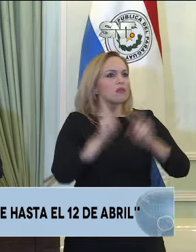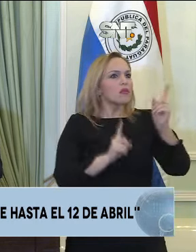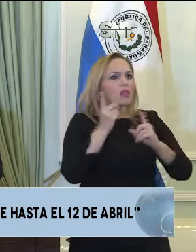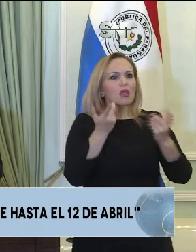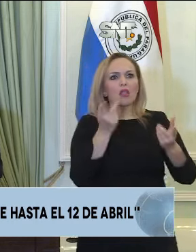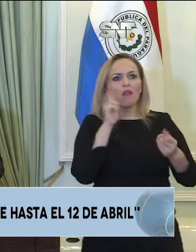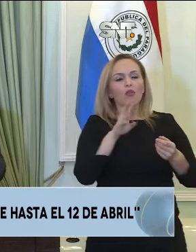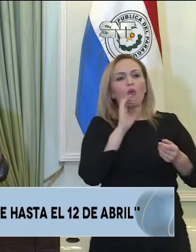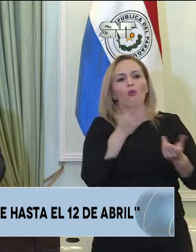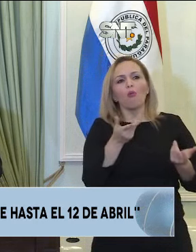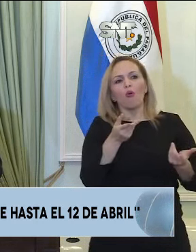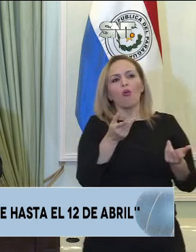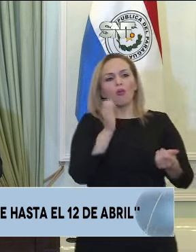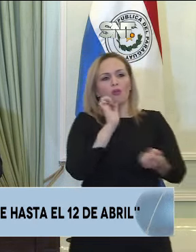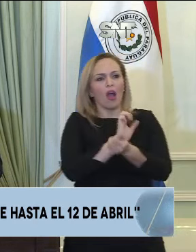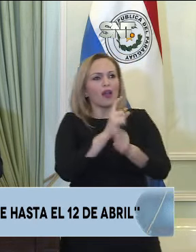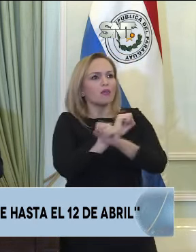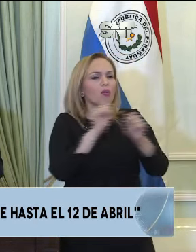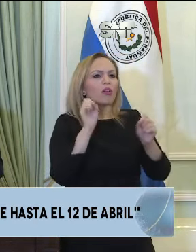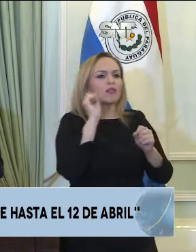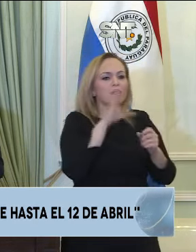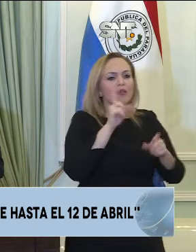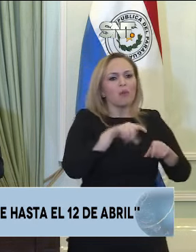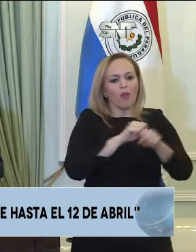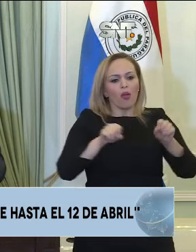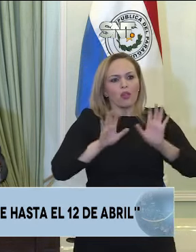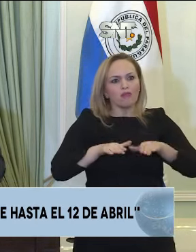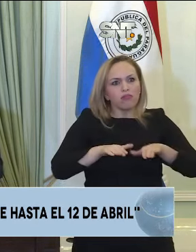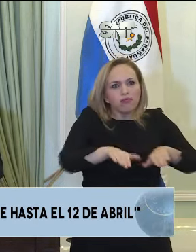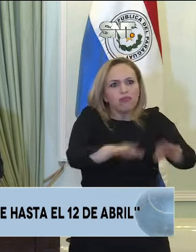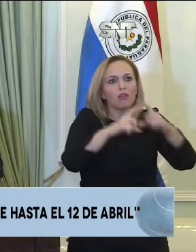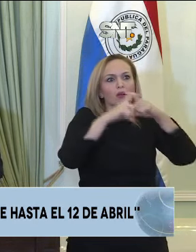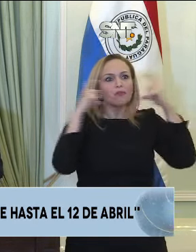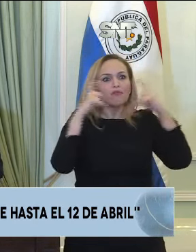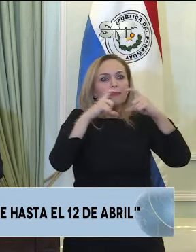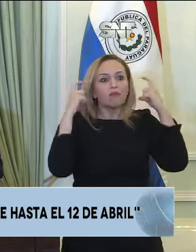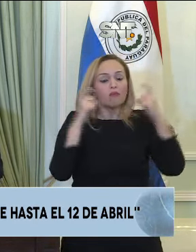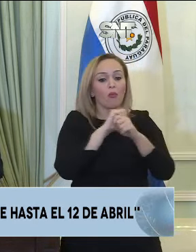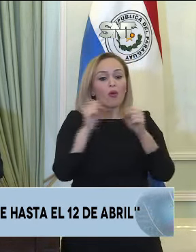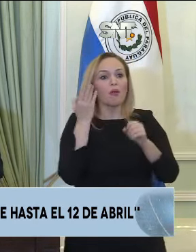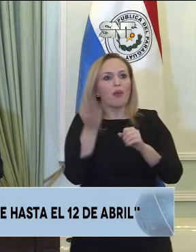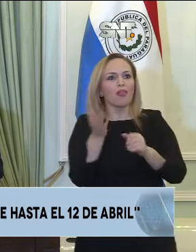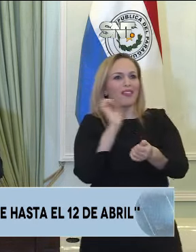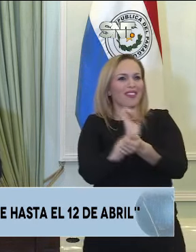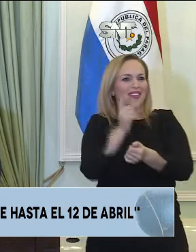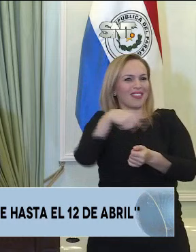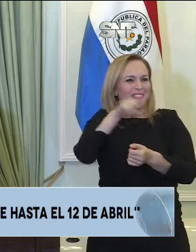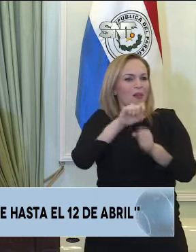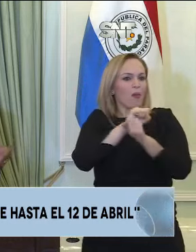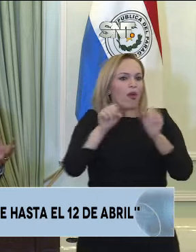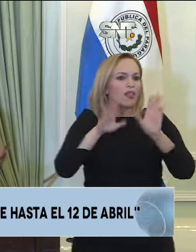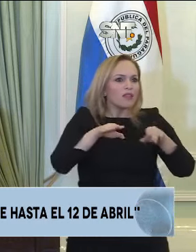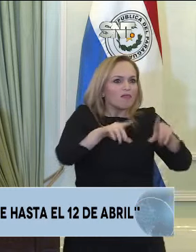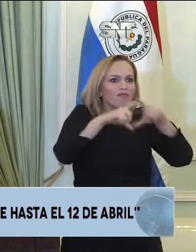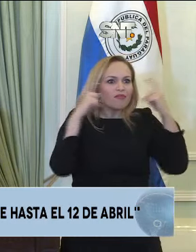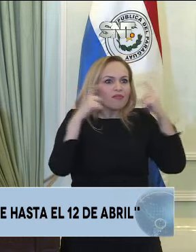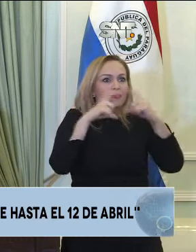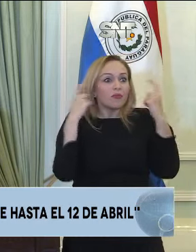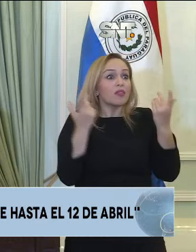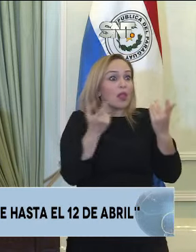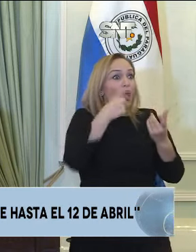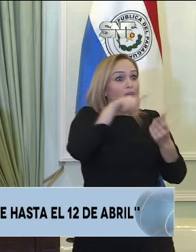penitenciarías, poder confeccionar mascarillas y equipos. Evidentemente, es